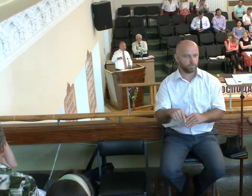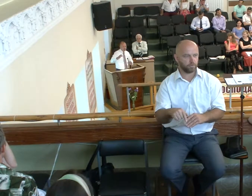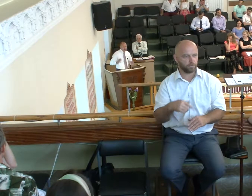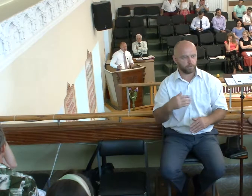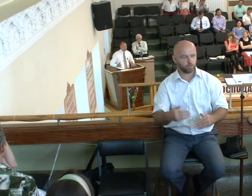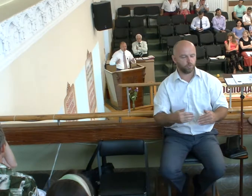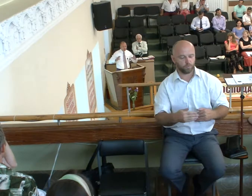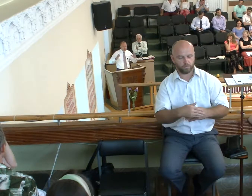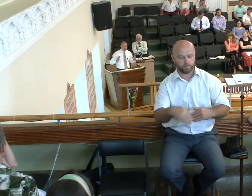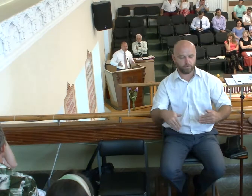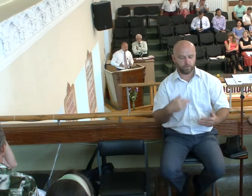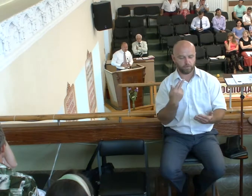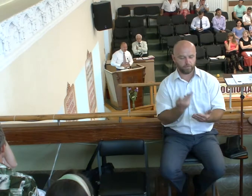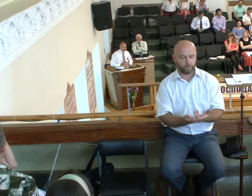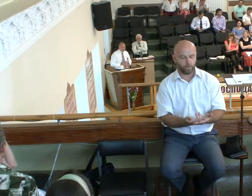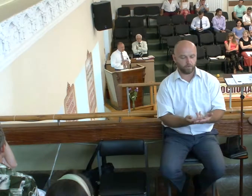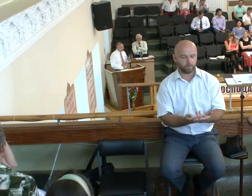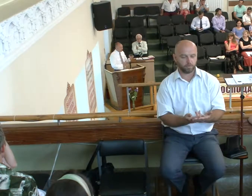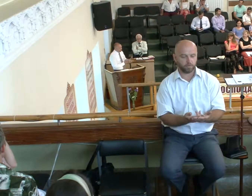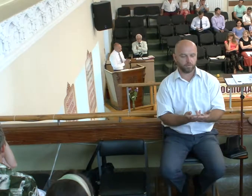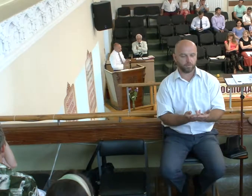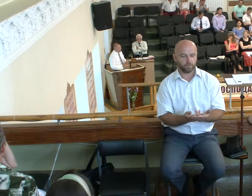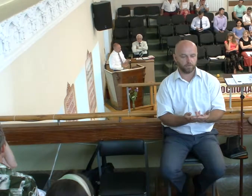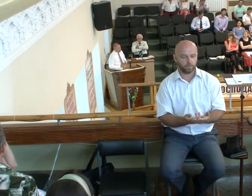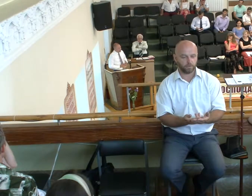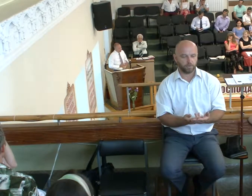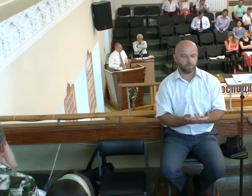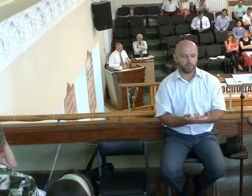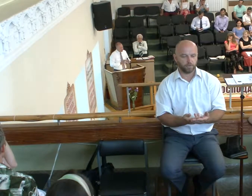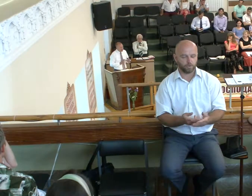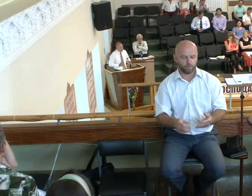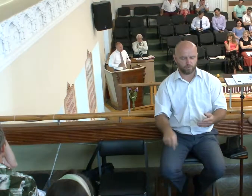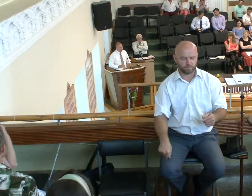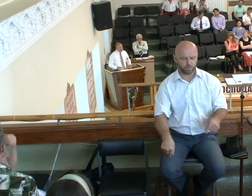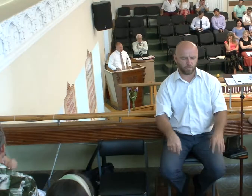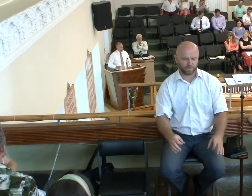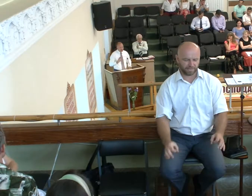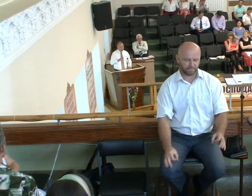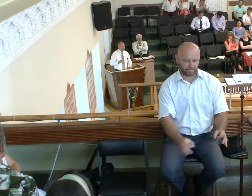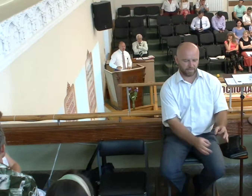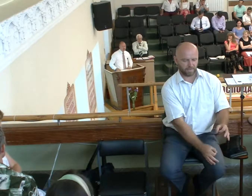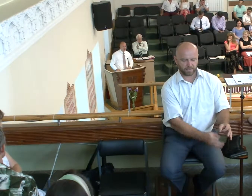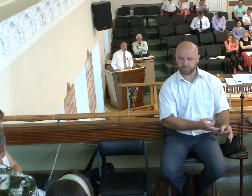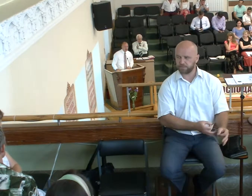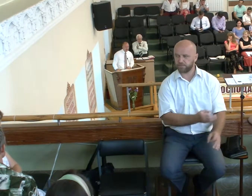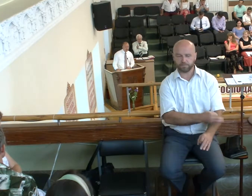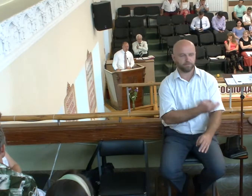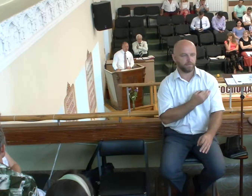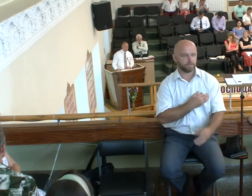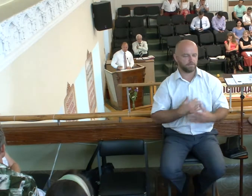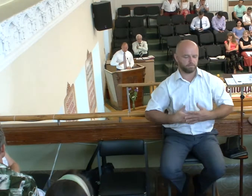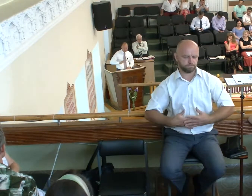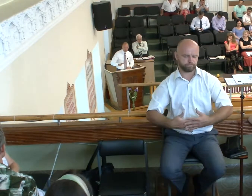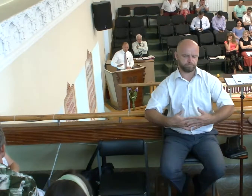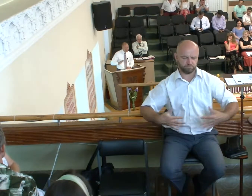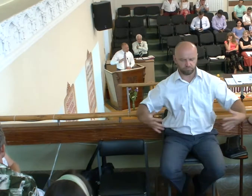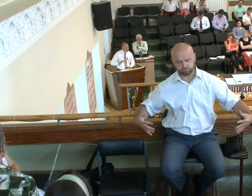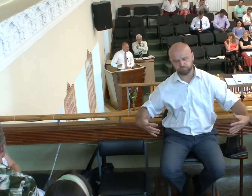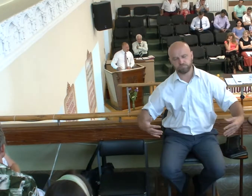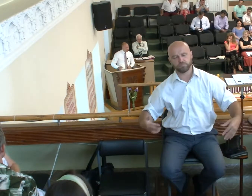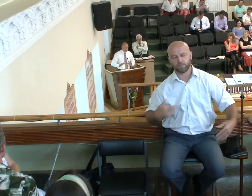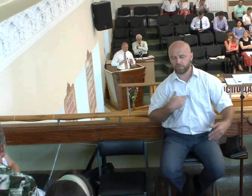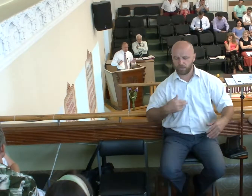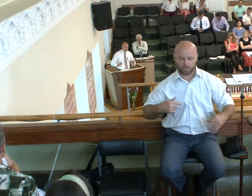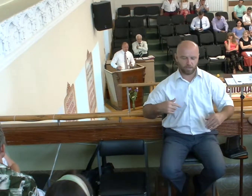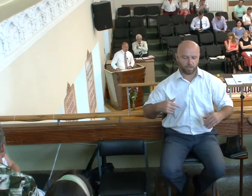гараже. Август, жара, у него вот эти все абсцессы, он там гниет весь. Лег в гараже и лежит. Я говорю, буду умирать, я